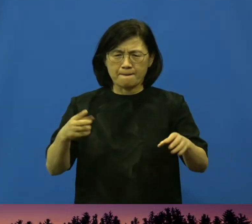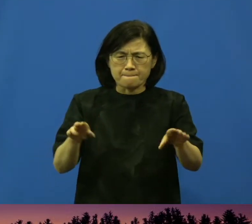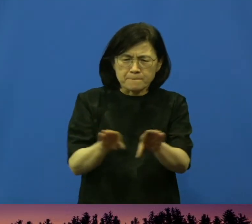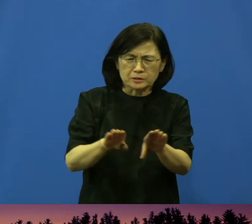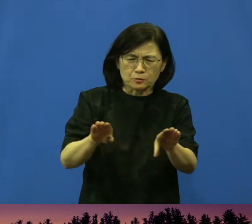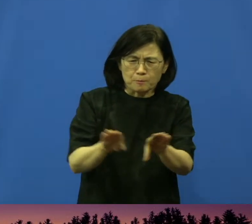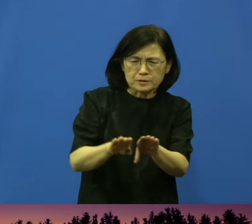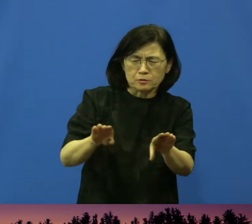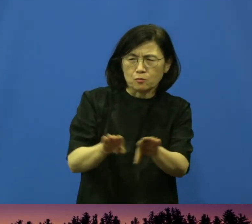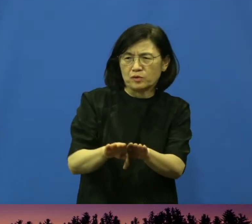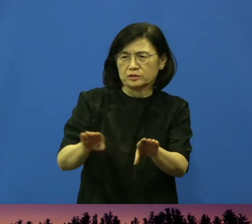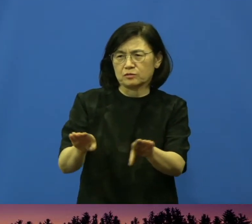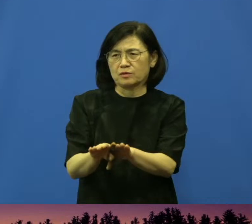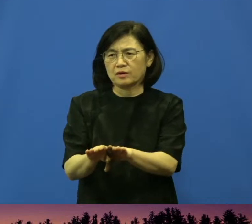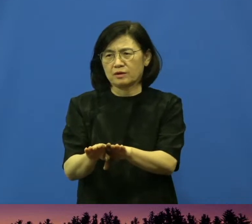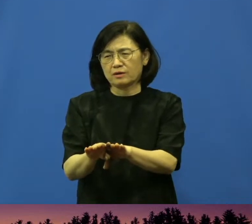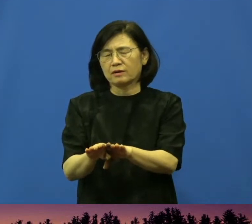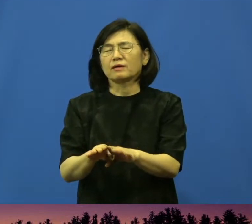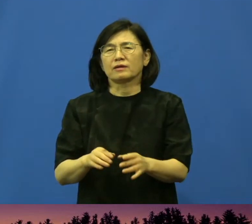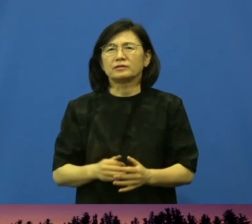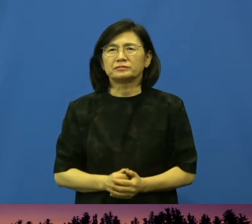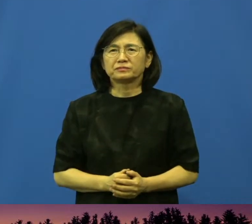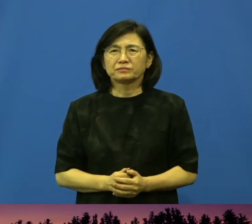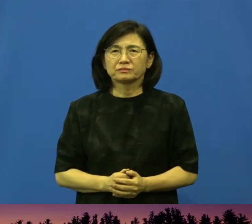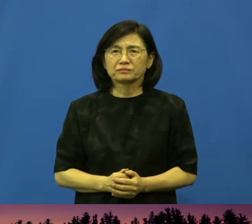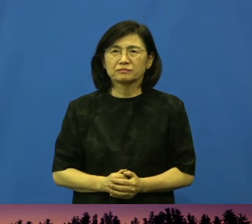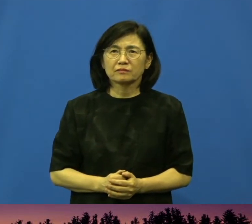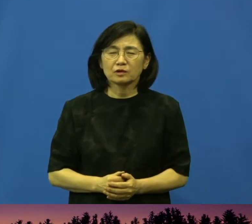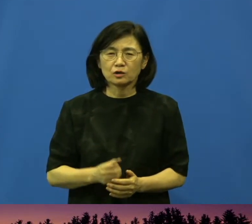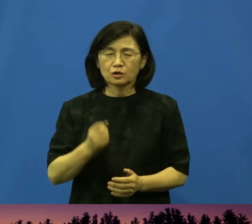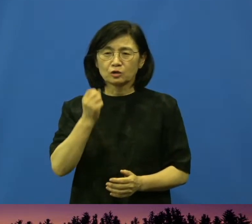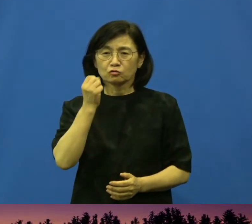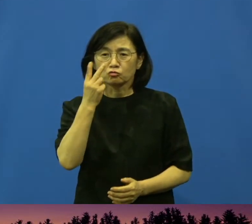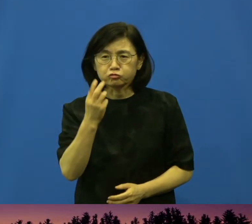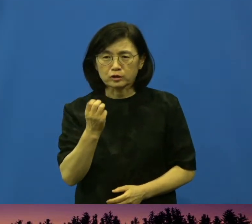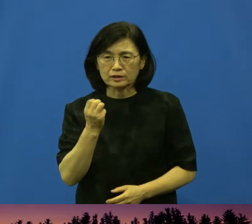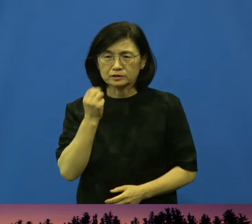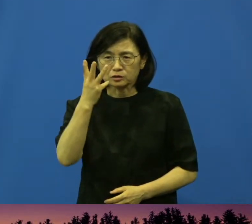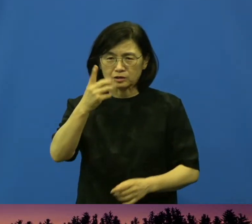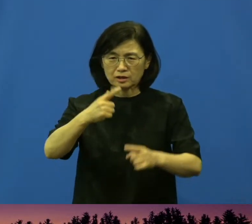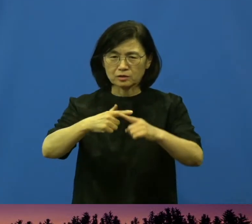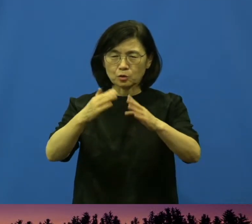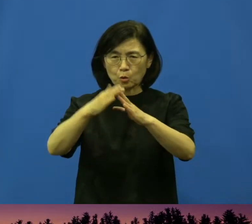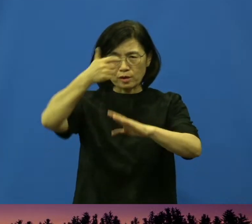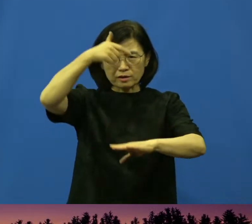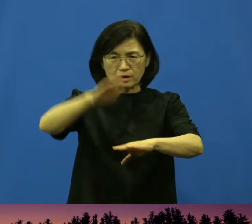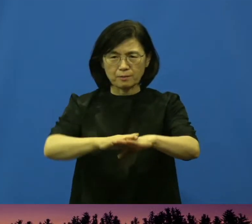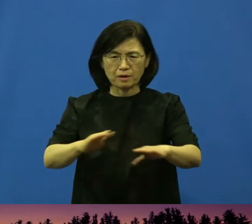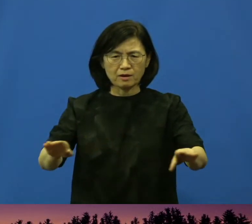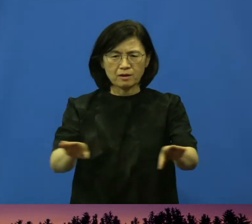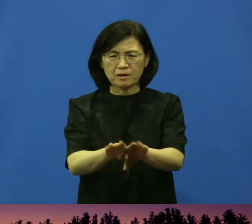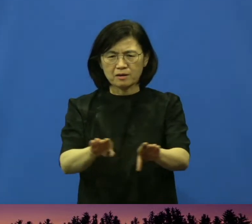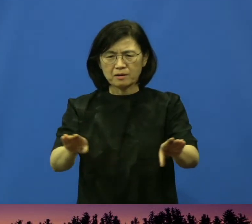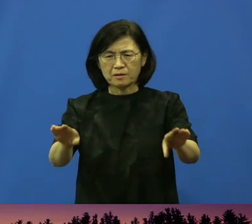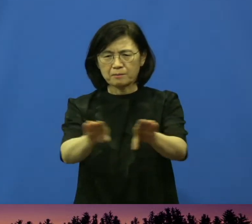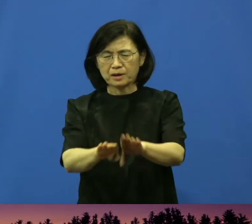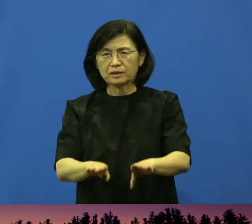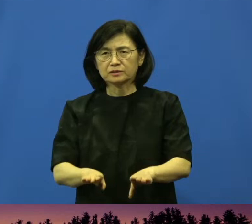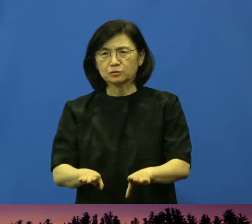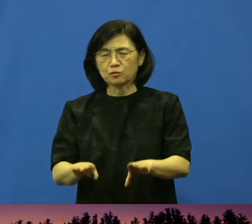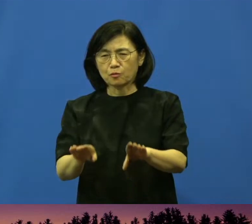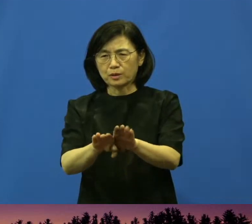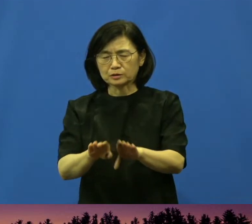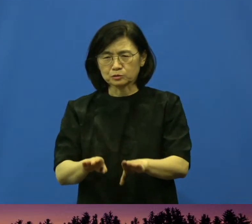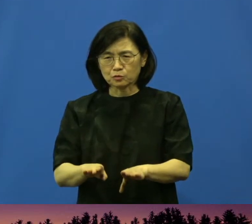나중에 노골적으로 빠져요. 빠져도 막 2달, 3달 빠져도 전혀 일이 없으니까 아주 잊어버려요. 교회에서 신방 막